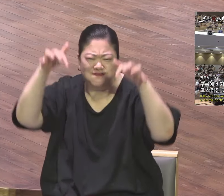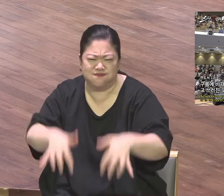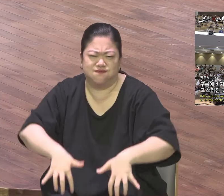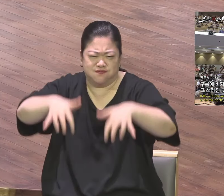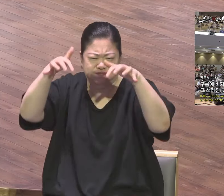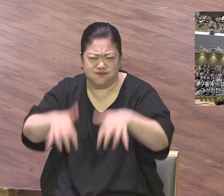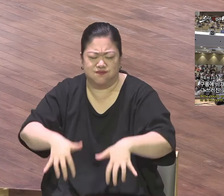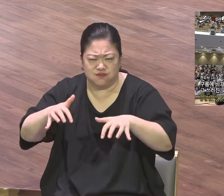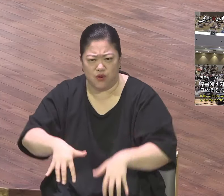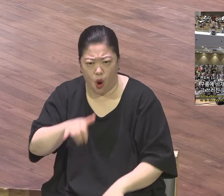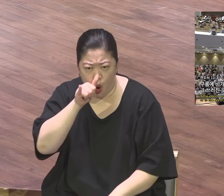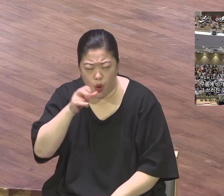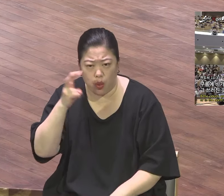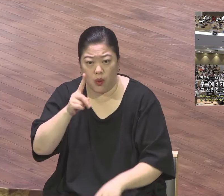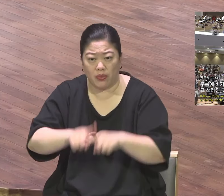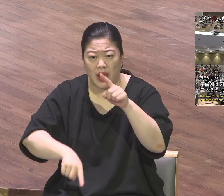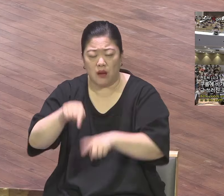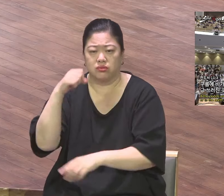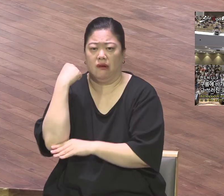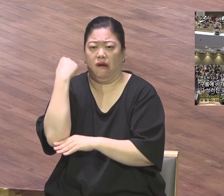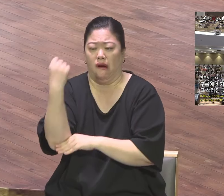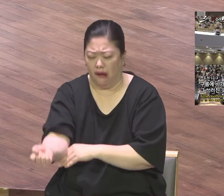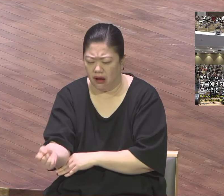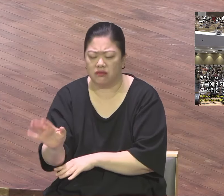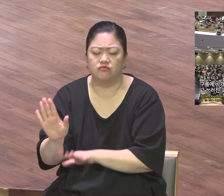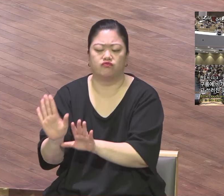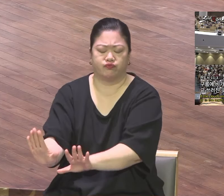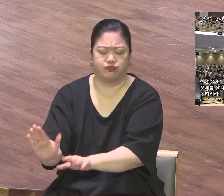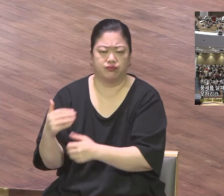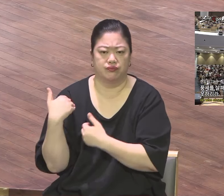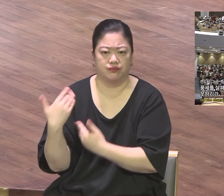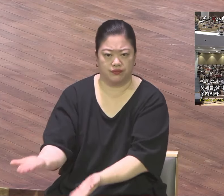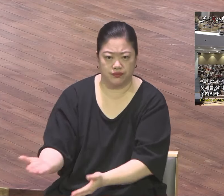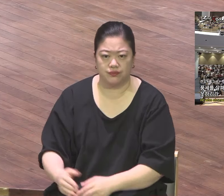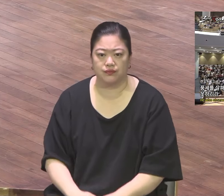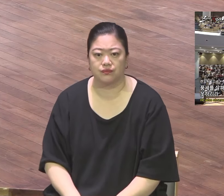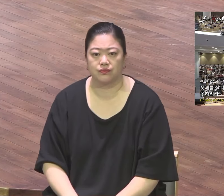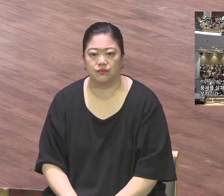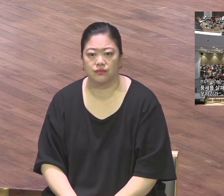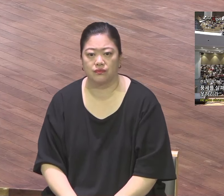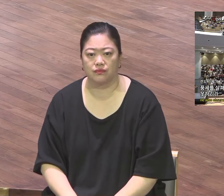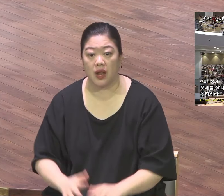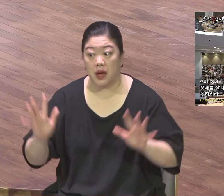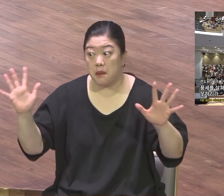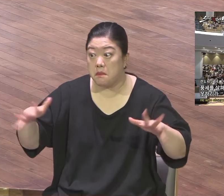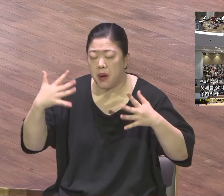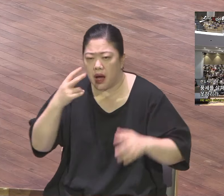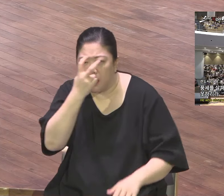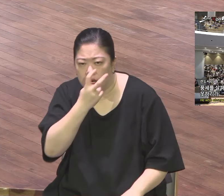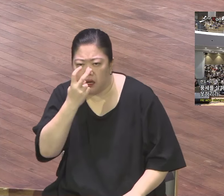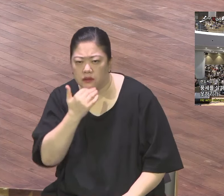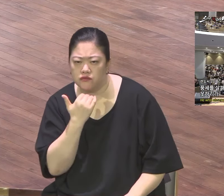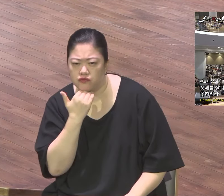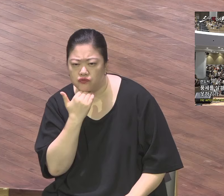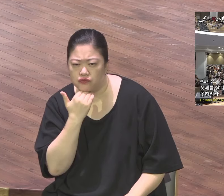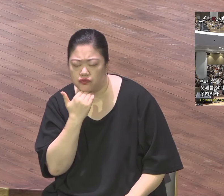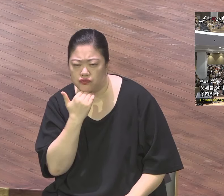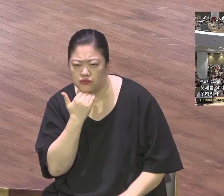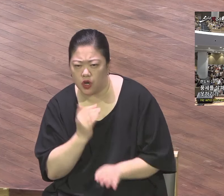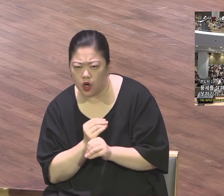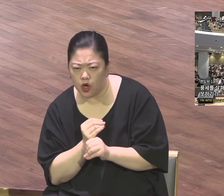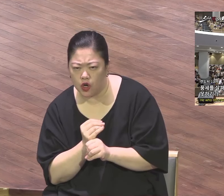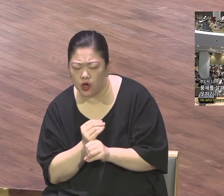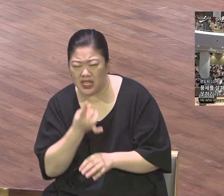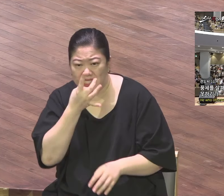나무로나 북으로나 쓰러지면 그 쓰러진 곳에 그냥 있으리라. 풍세를 살펴보는 자는 파종하지 못할